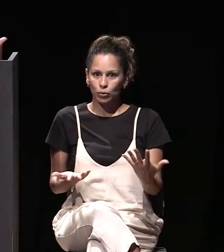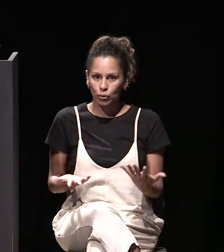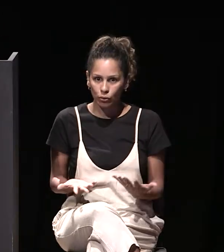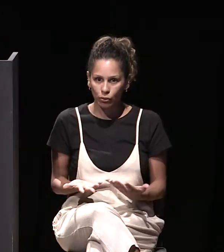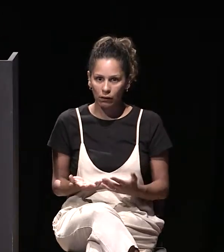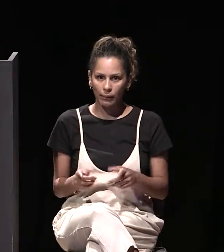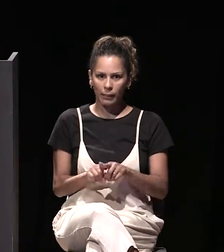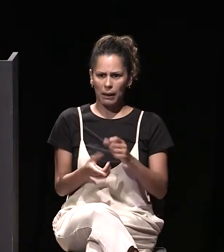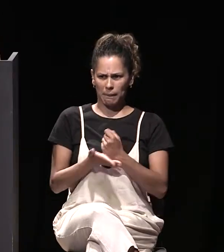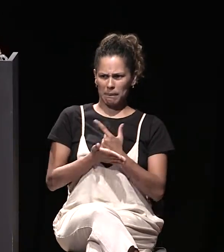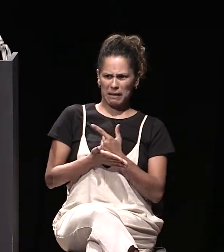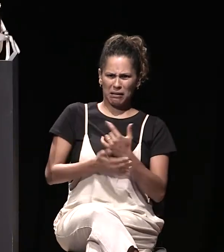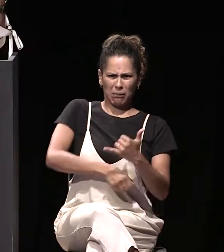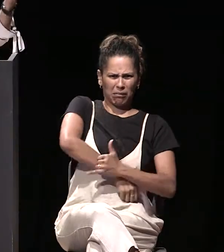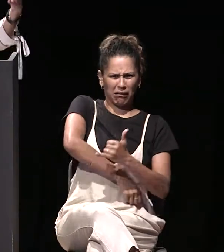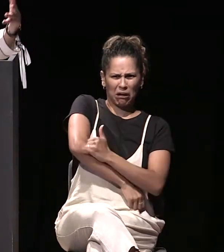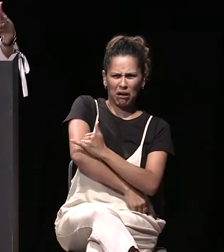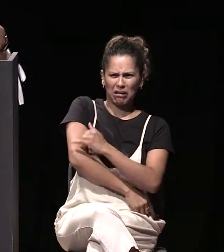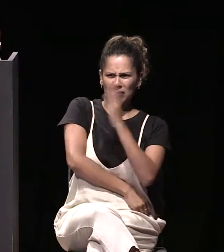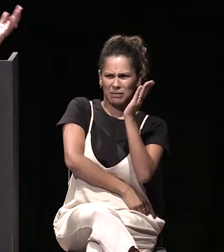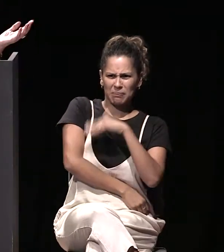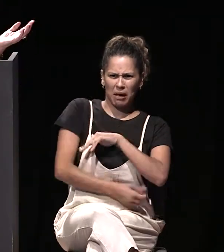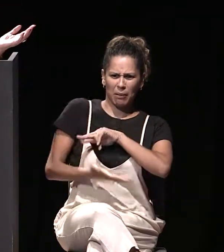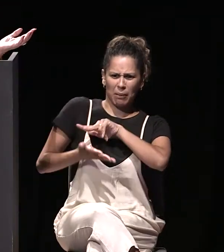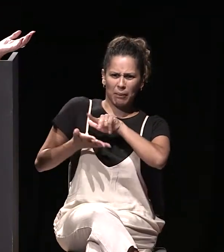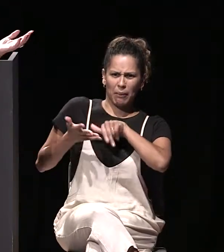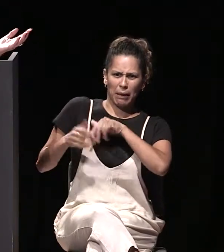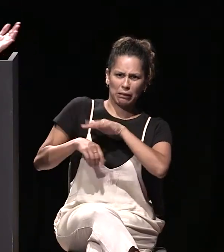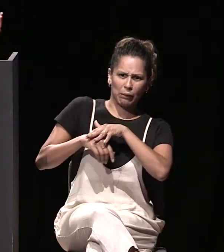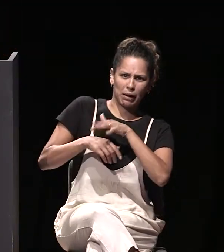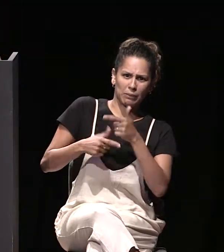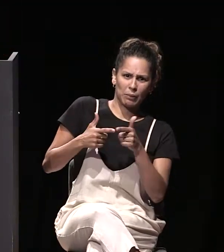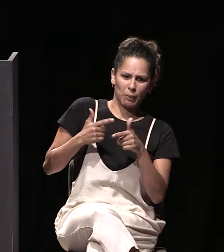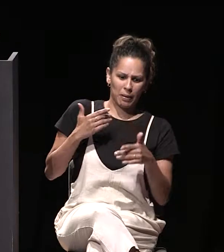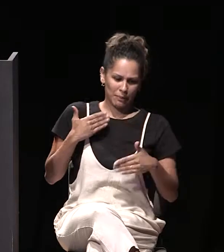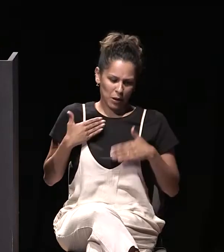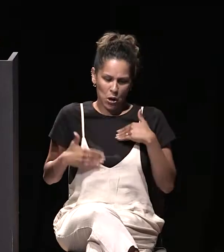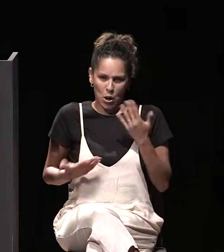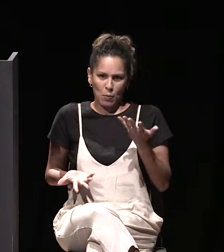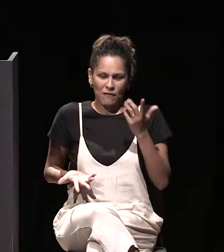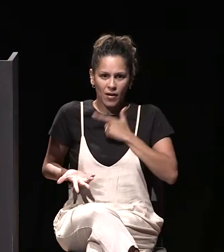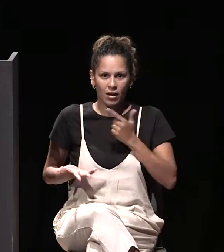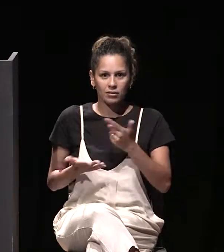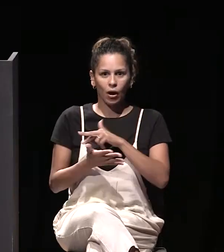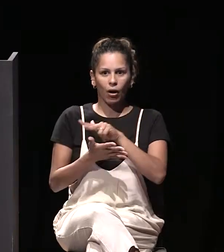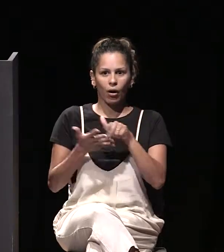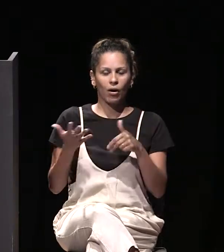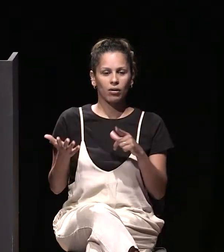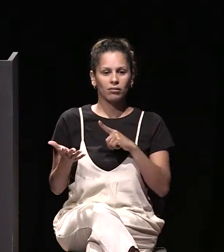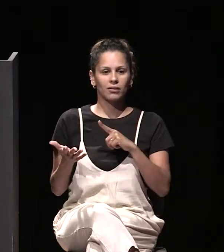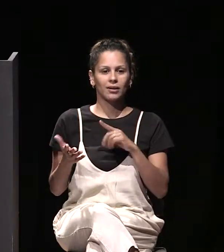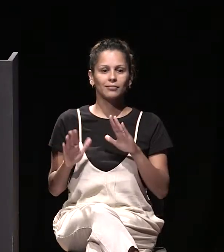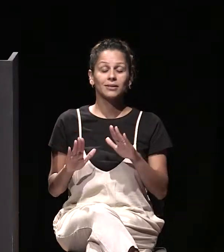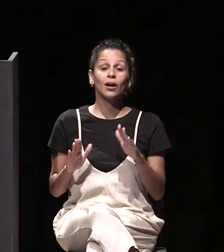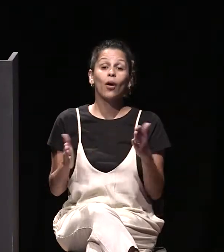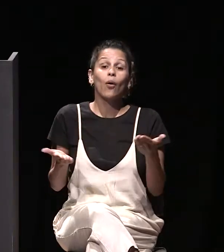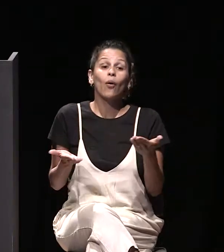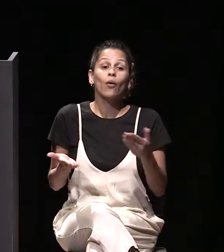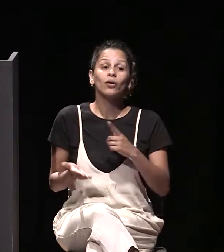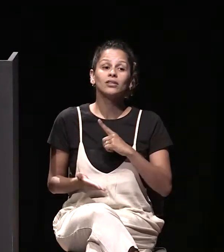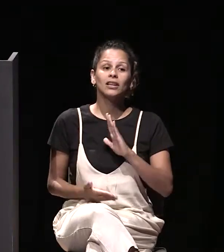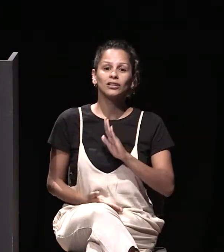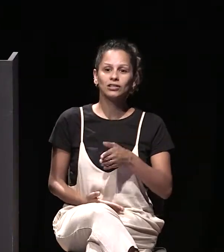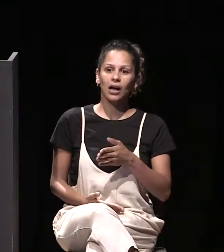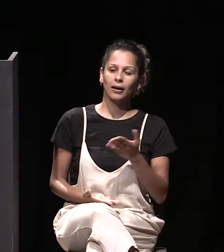à pílula, que vai engordar, que vai dar varize. Todos mitos, porque hoje existe a medicina baseada em evidência, mas